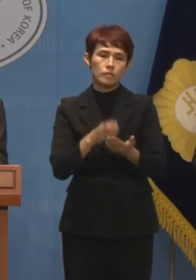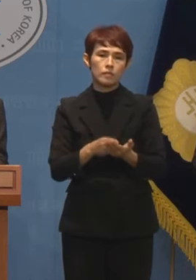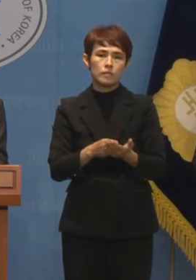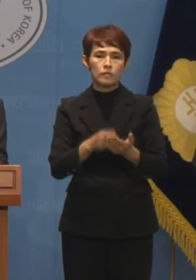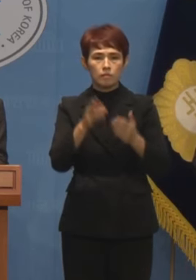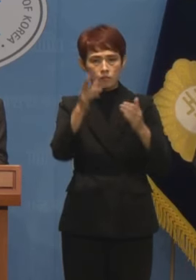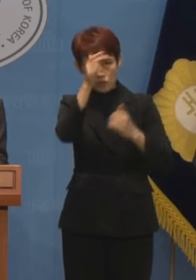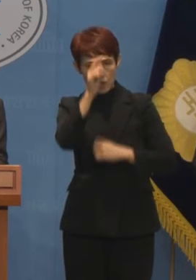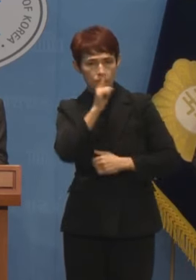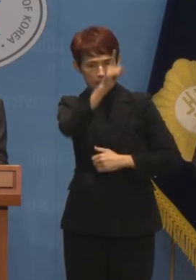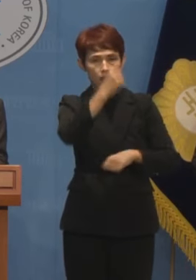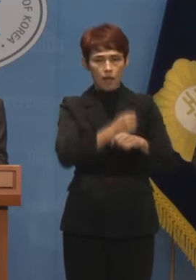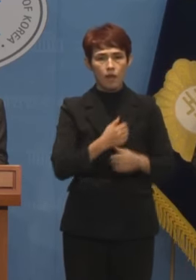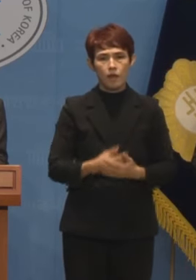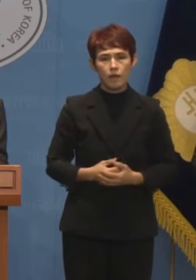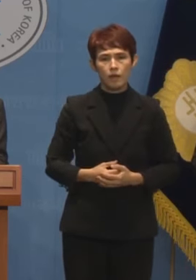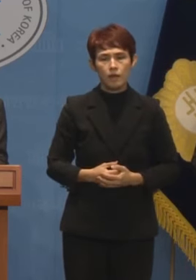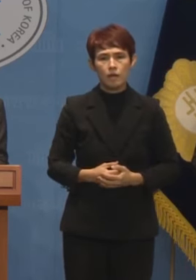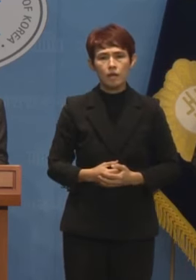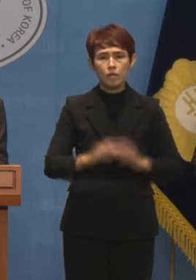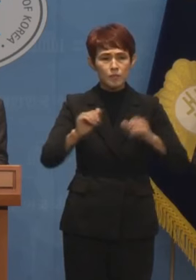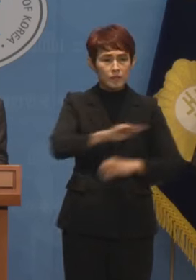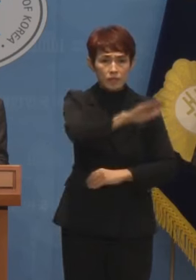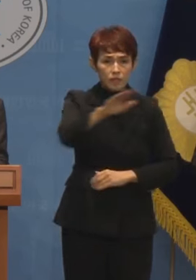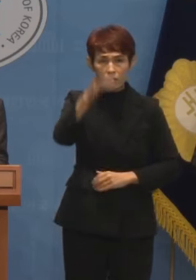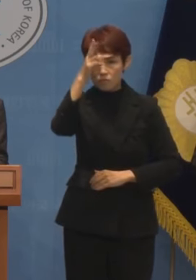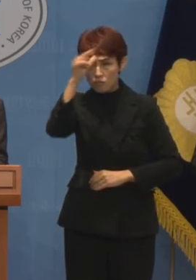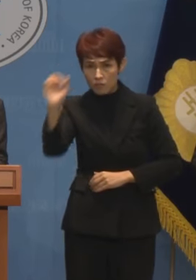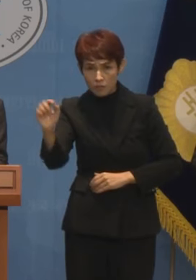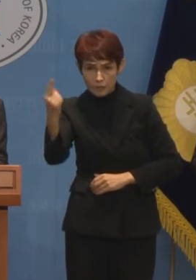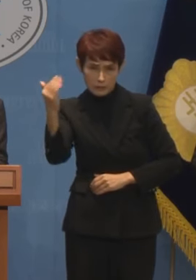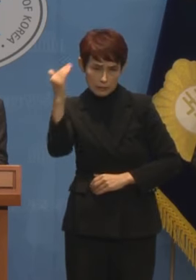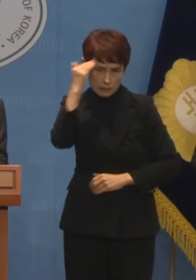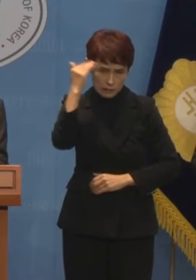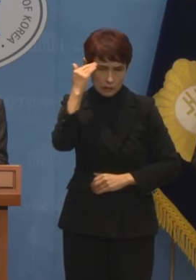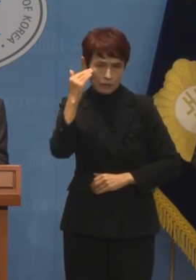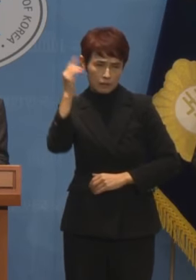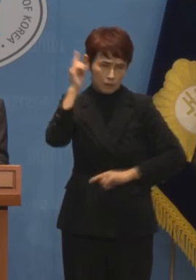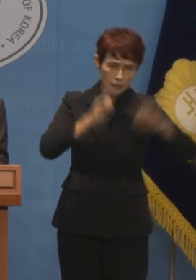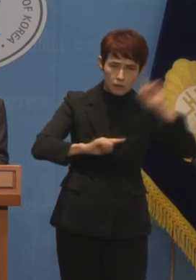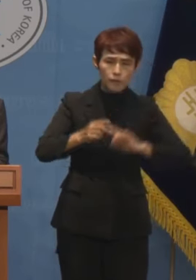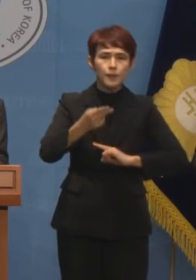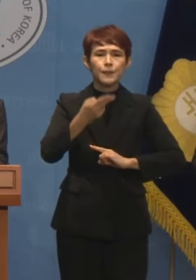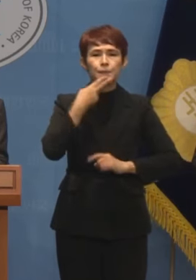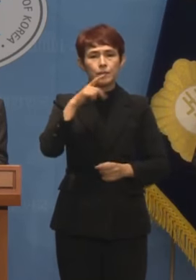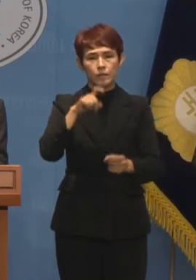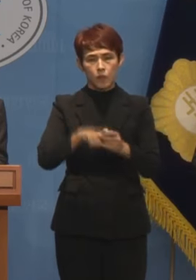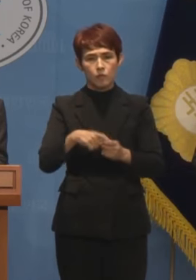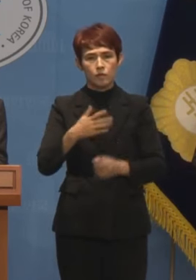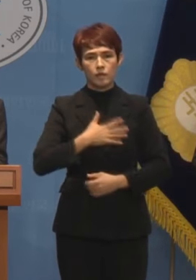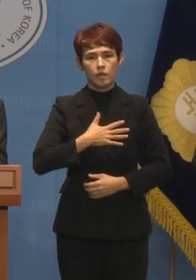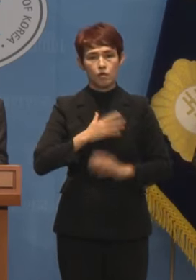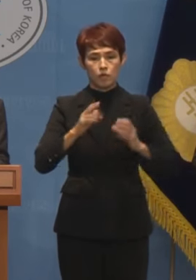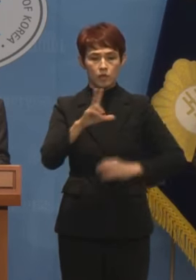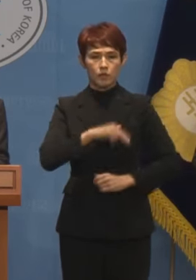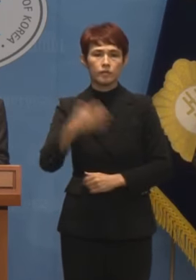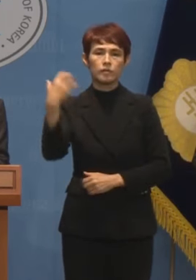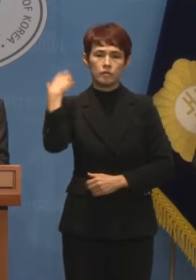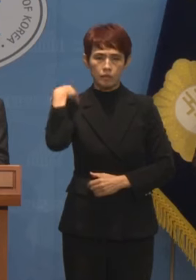경찰의 부당한 강제력 사용으로 국민이 더 이상 다치는 일이 반복되지 않도록 제 역할을 다할 것입니다.